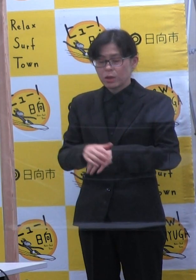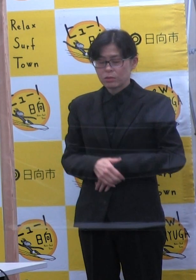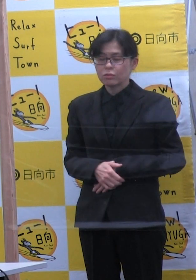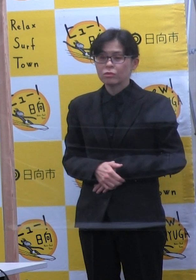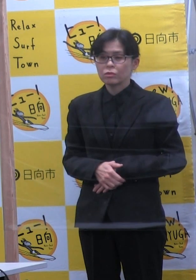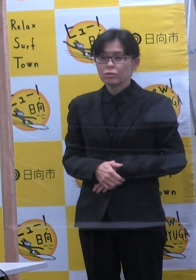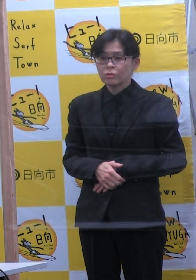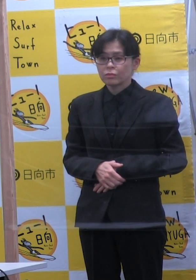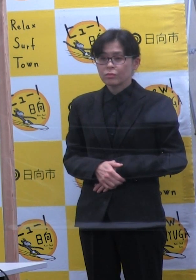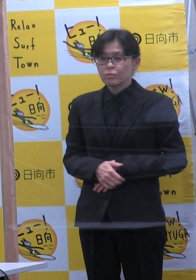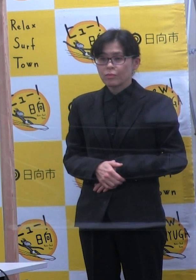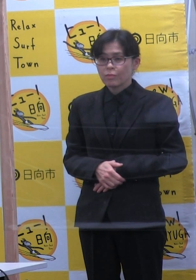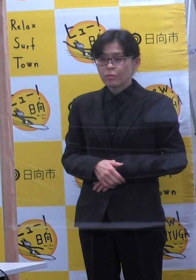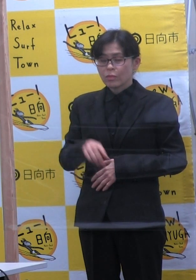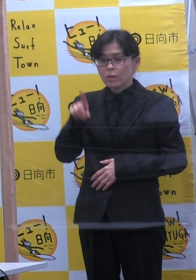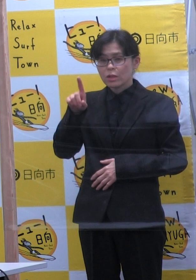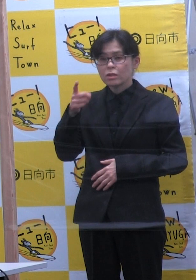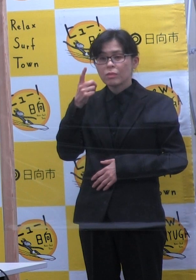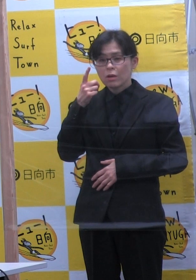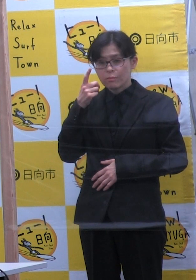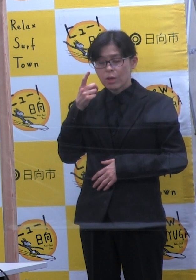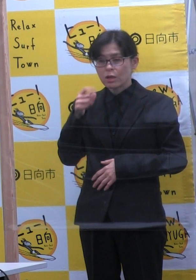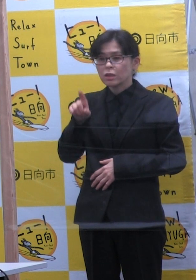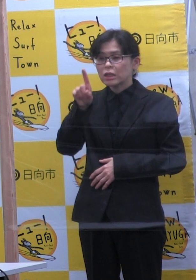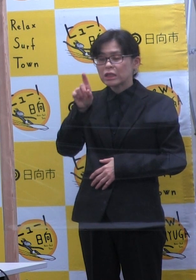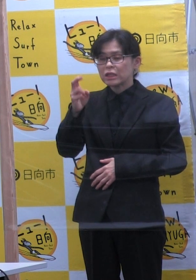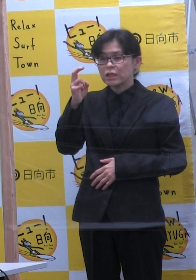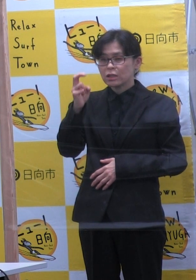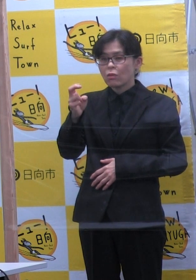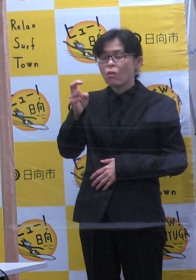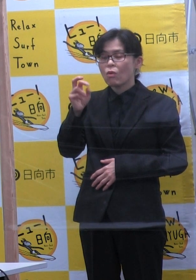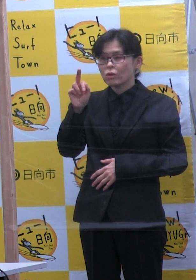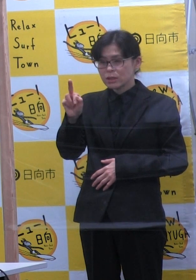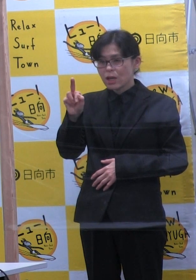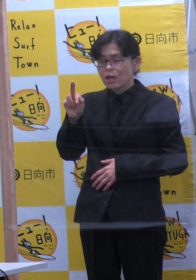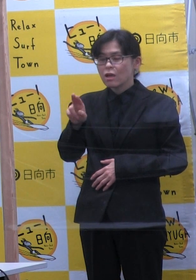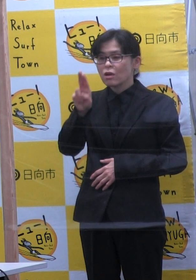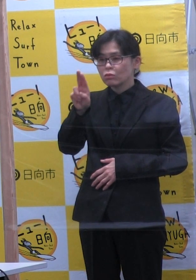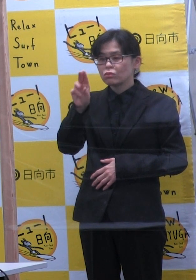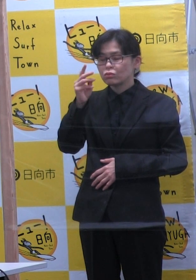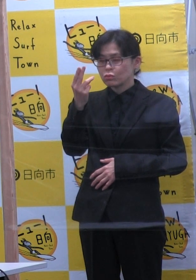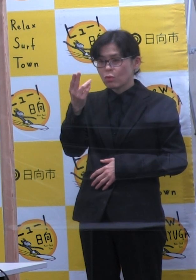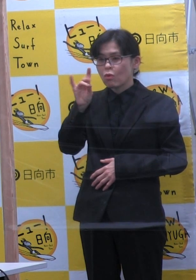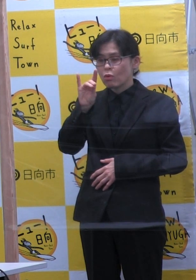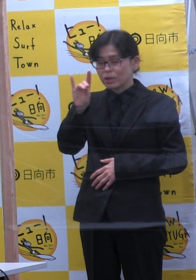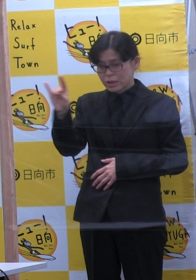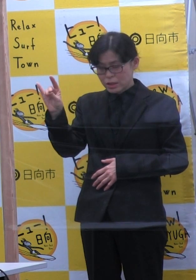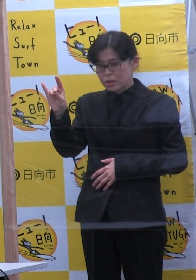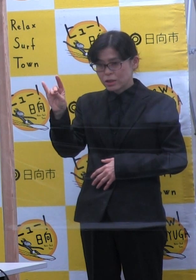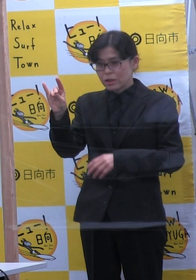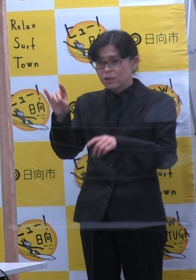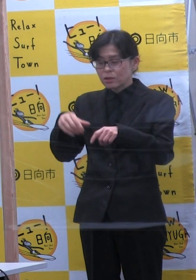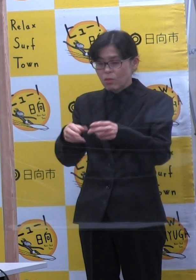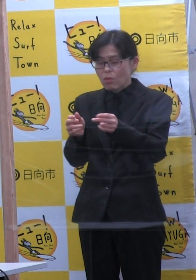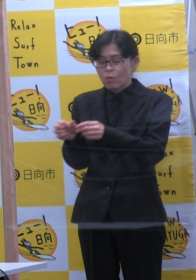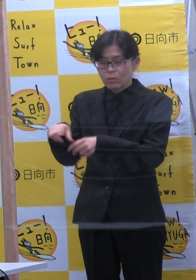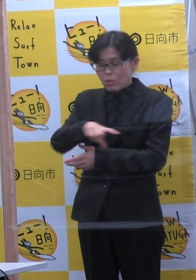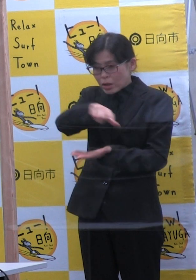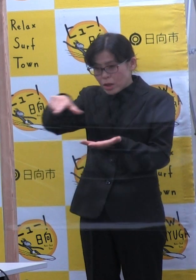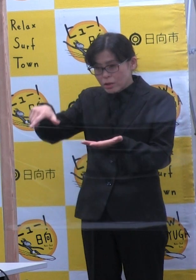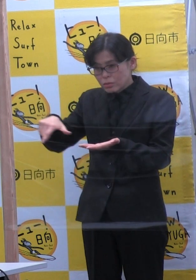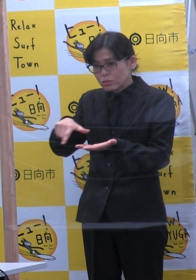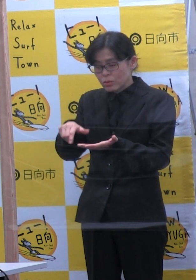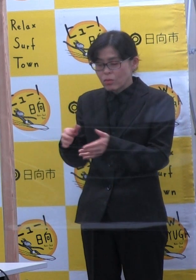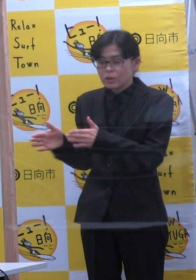ず1番の広瀬宇都木辺地にかかる総合整備計画の変更については